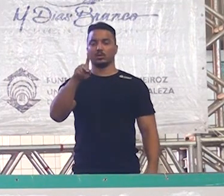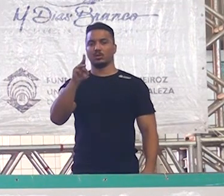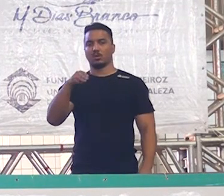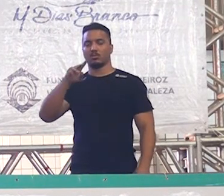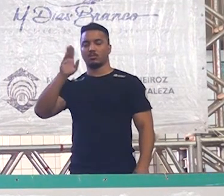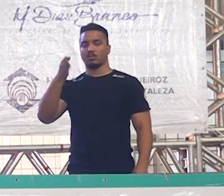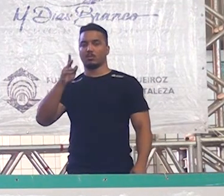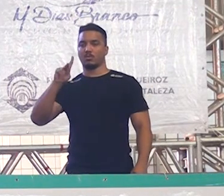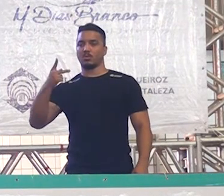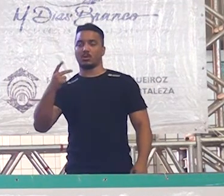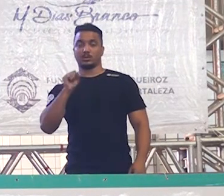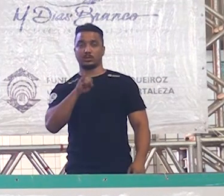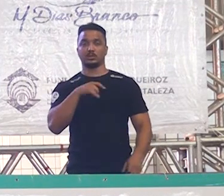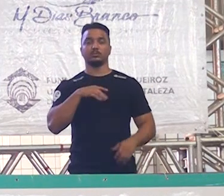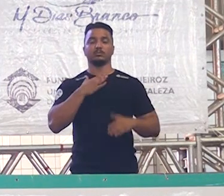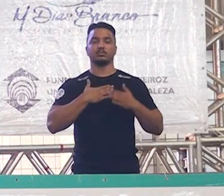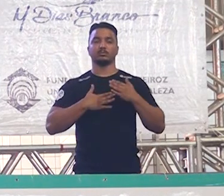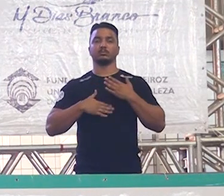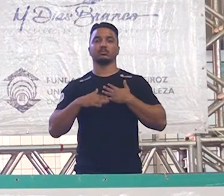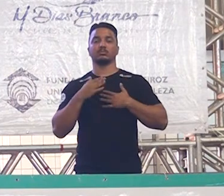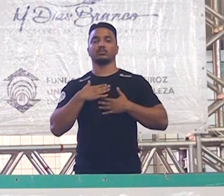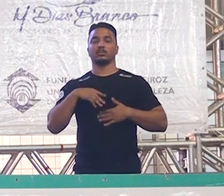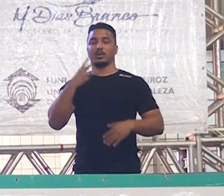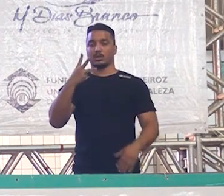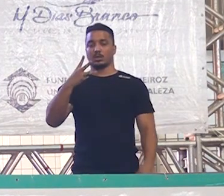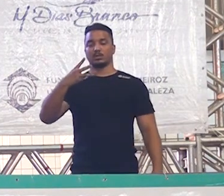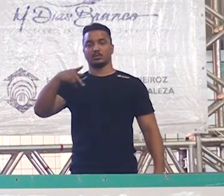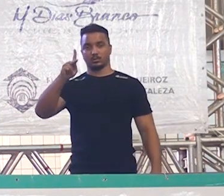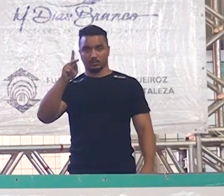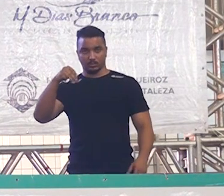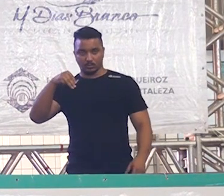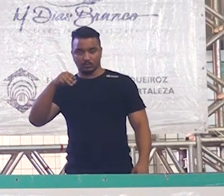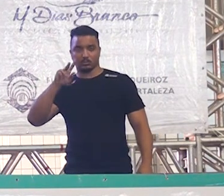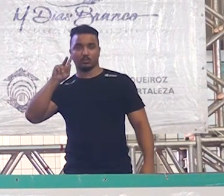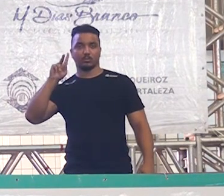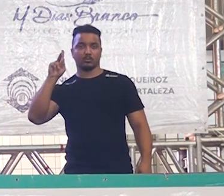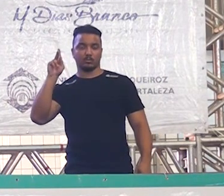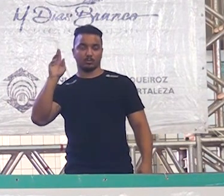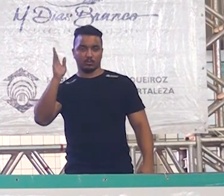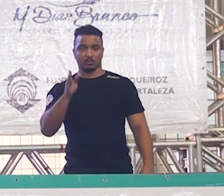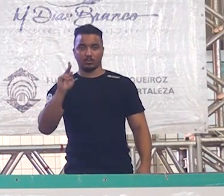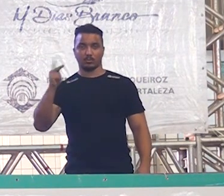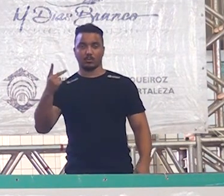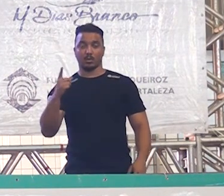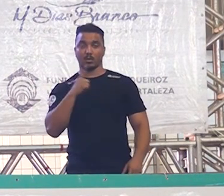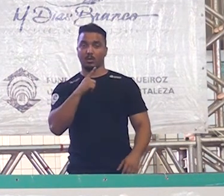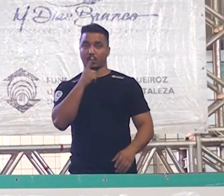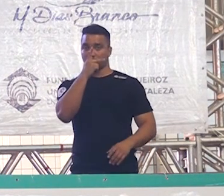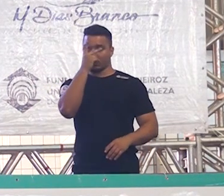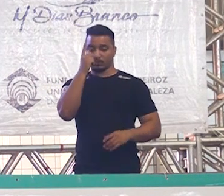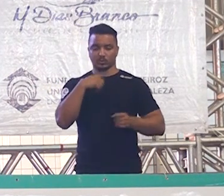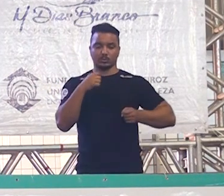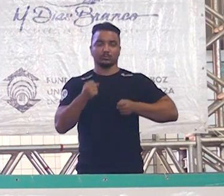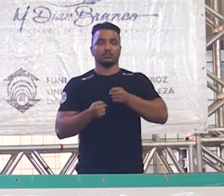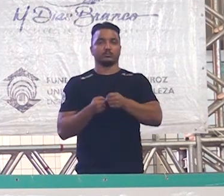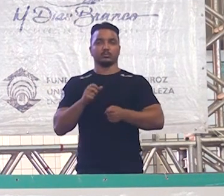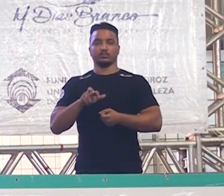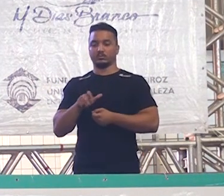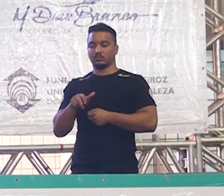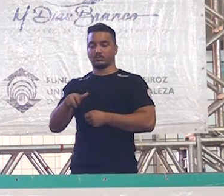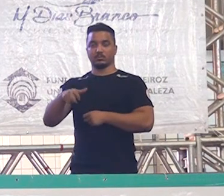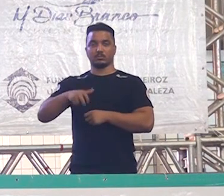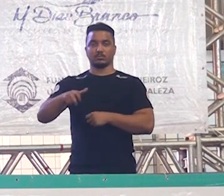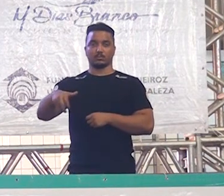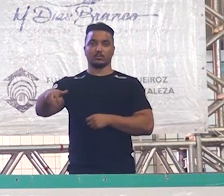Se a pessoa estiver caminhando calmamente, é 3 km por hora. O recorde de atletismo que a gente tem é